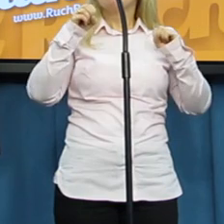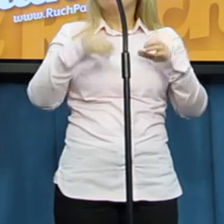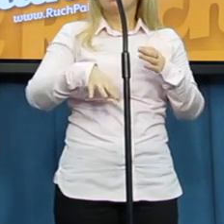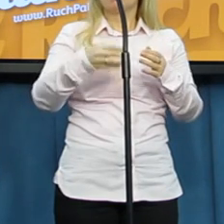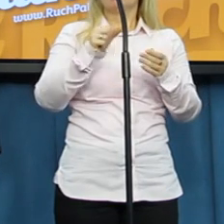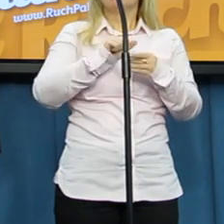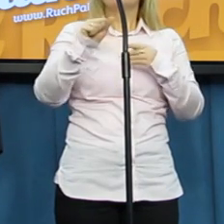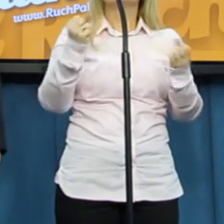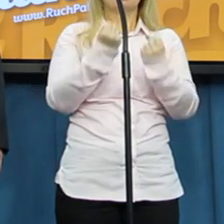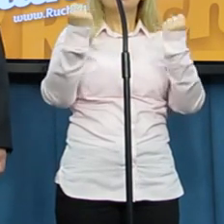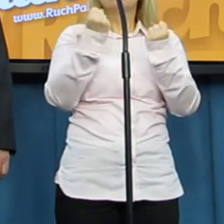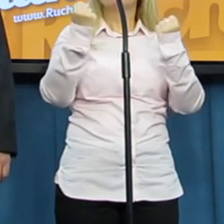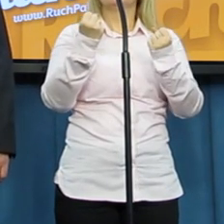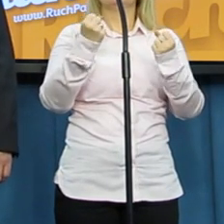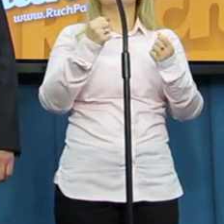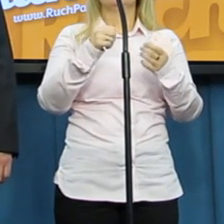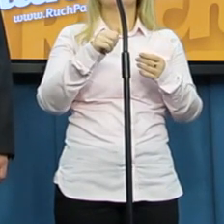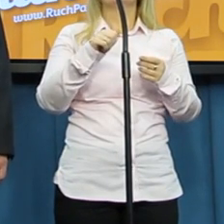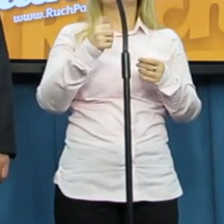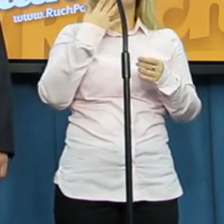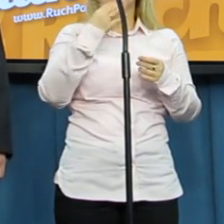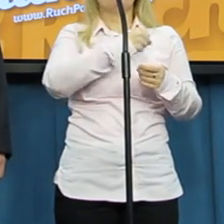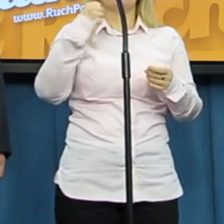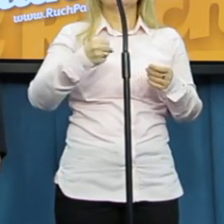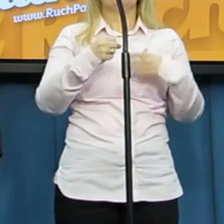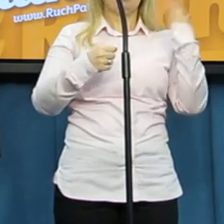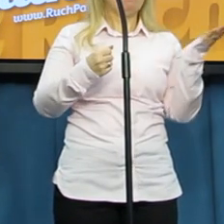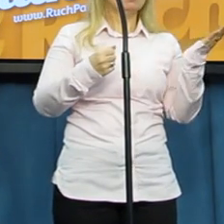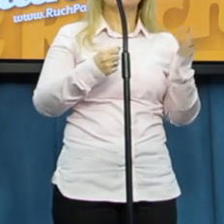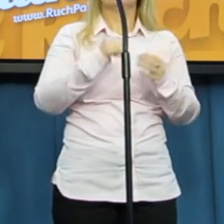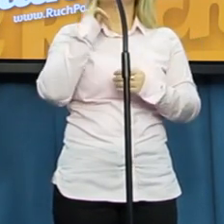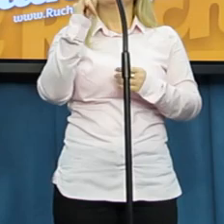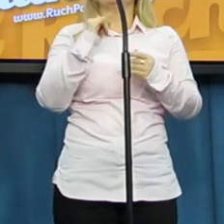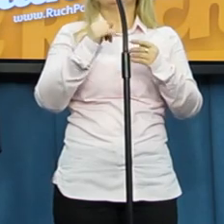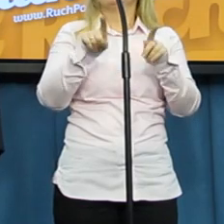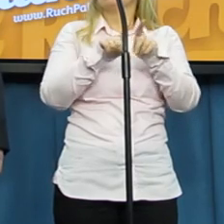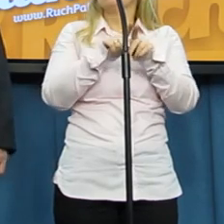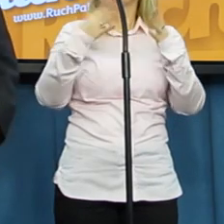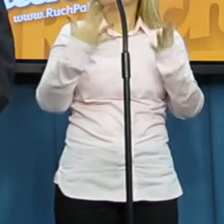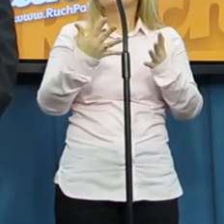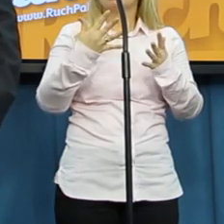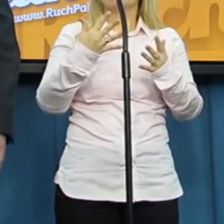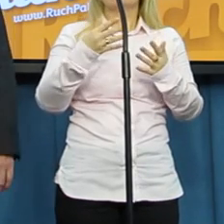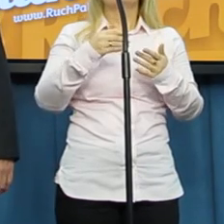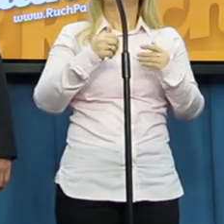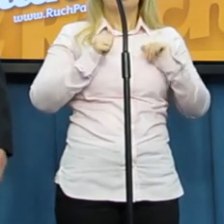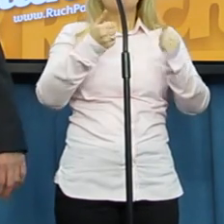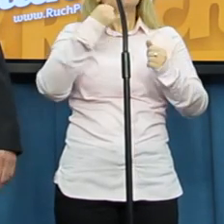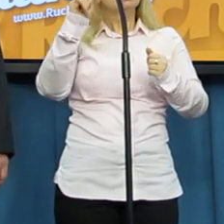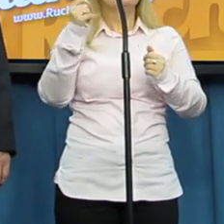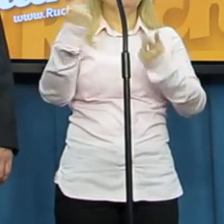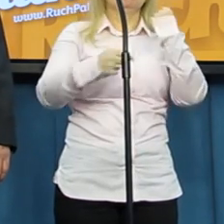bardzo brakuje mi aktywności posłów lewicy, tutaj arbitralnie, przecież posłów proeuropejskich